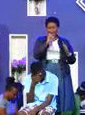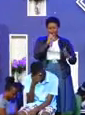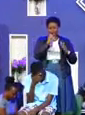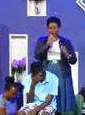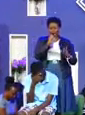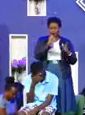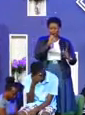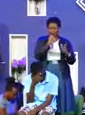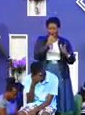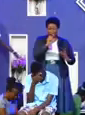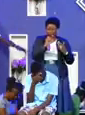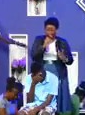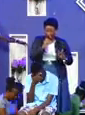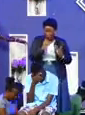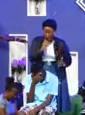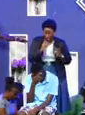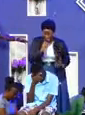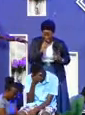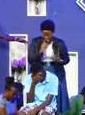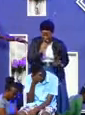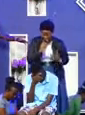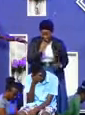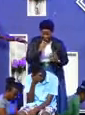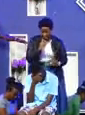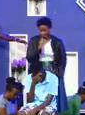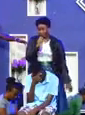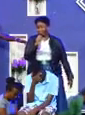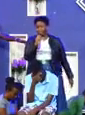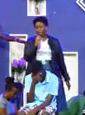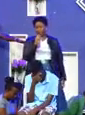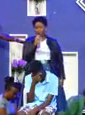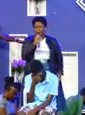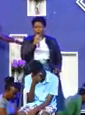Babikula masoga weba manyenti wali